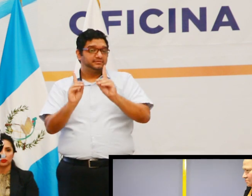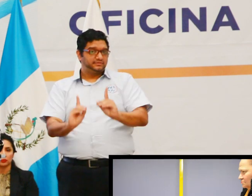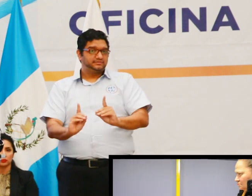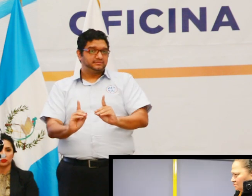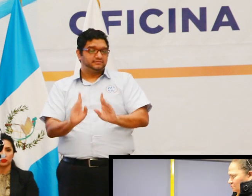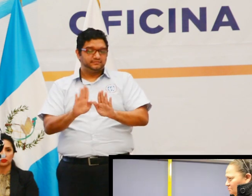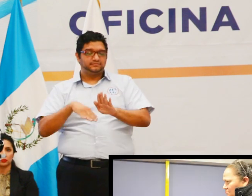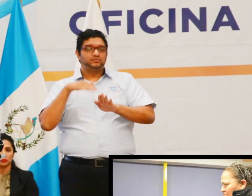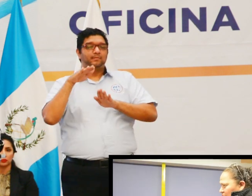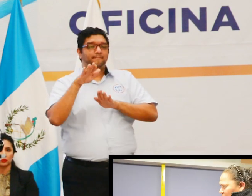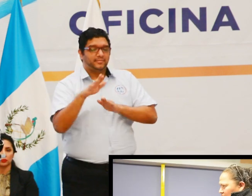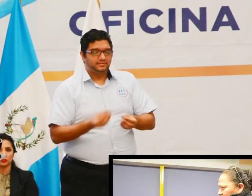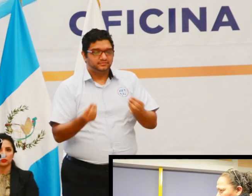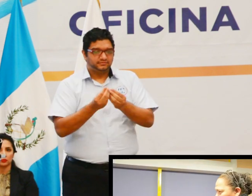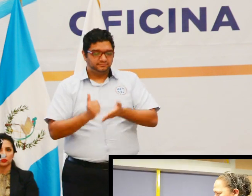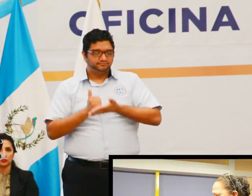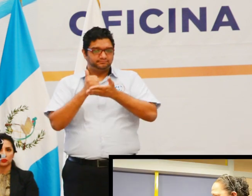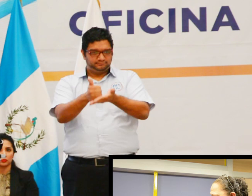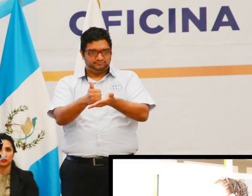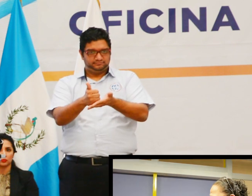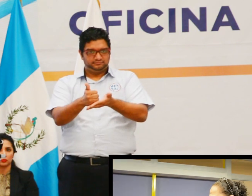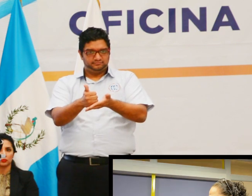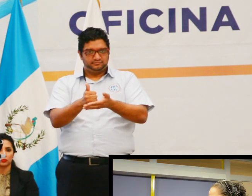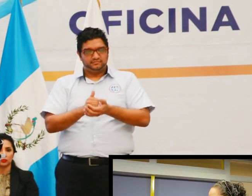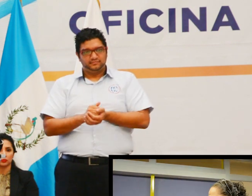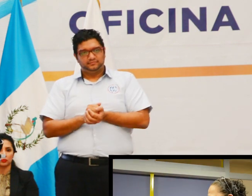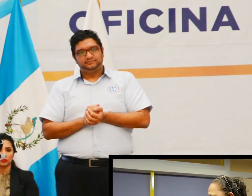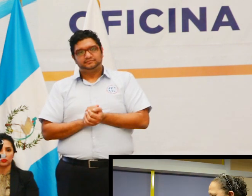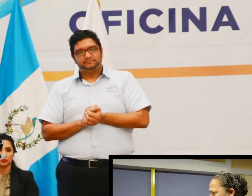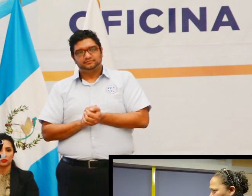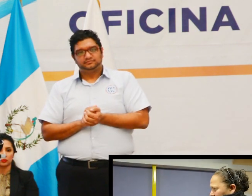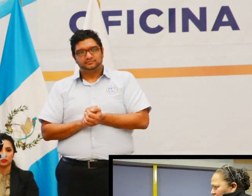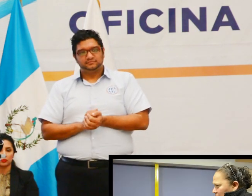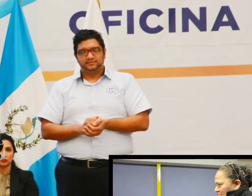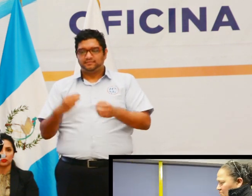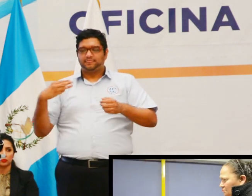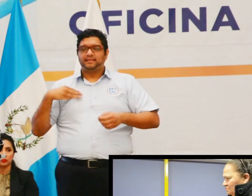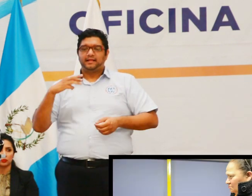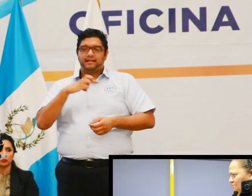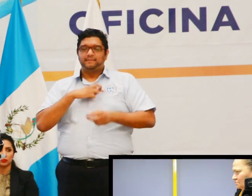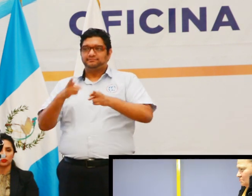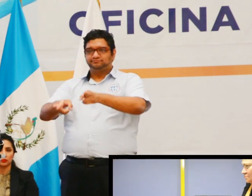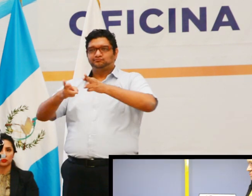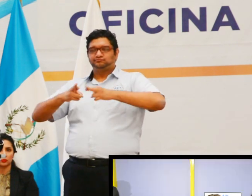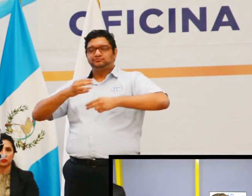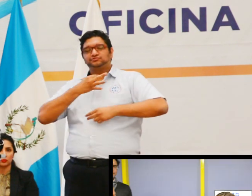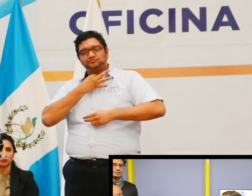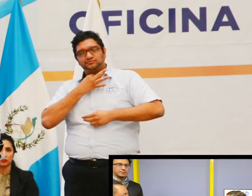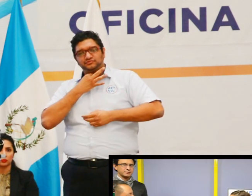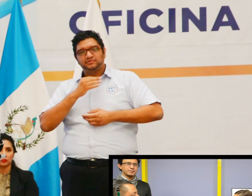El organismo judicial ha recibido con beneplácito también la colaboración del Benemérito Comité Pro Ciegos y Sordos de